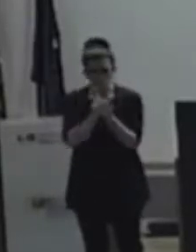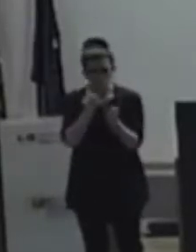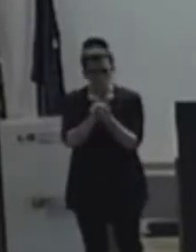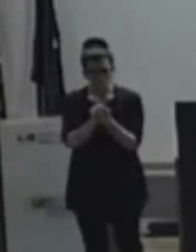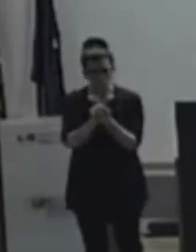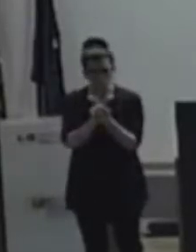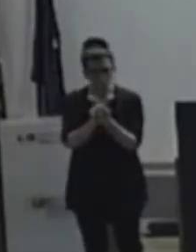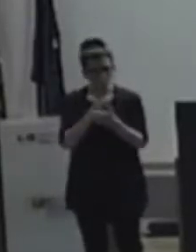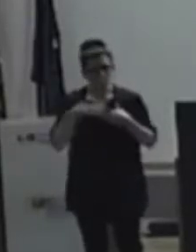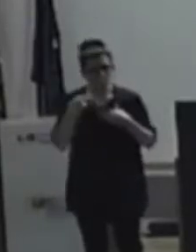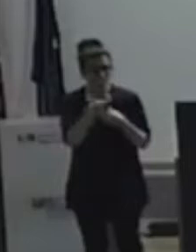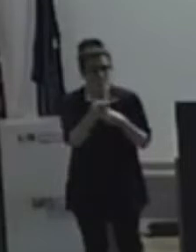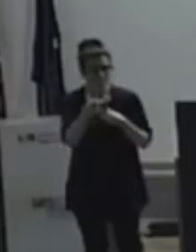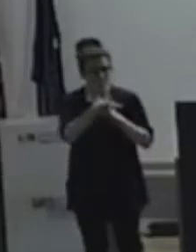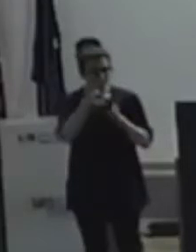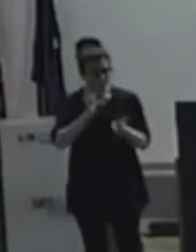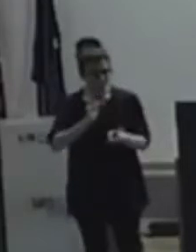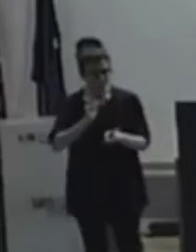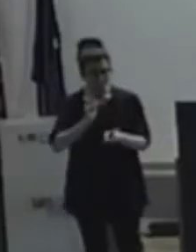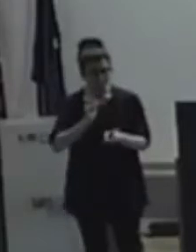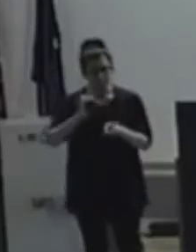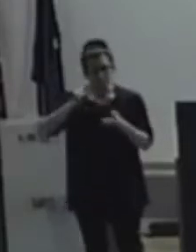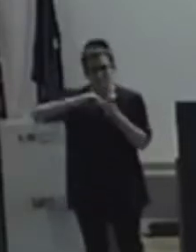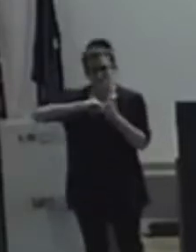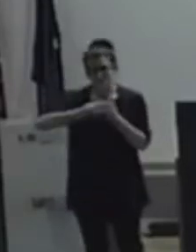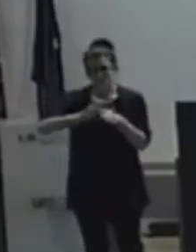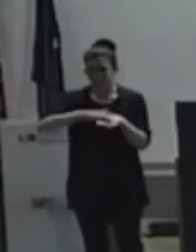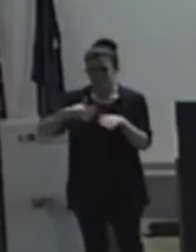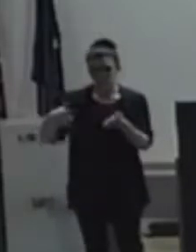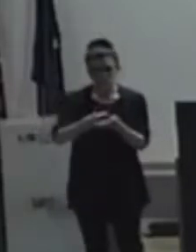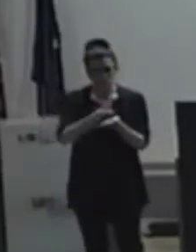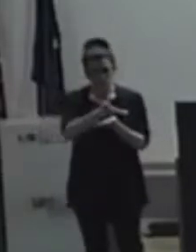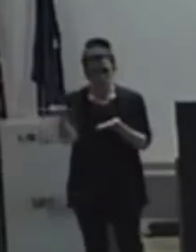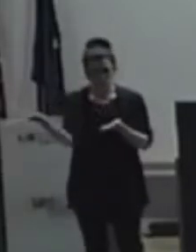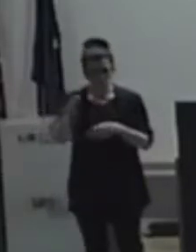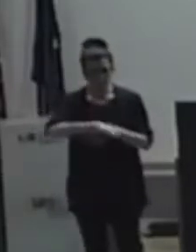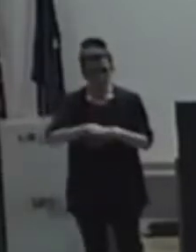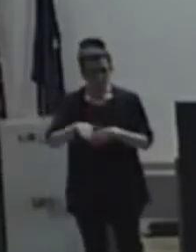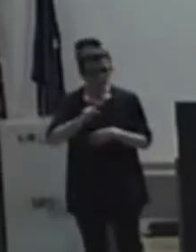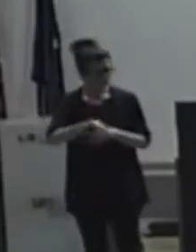la responde. ¿Tecnología para todos los niños?